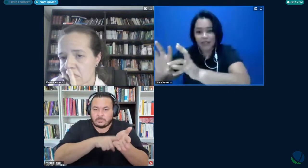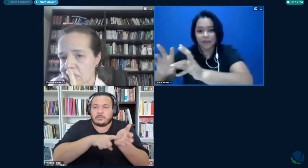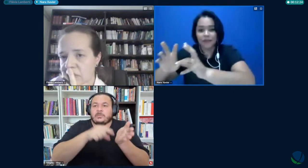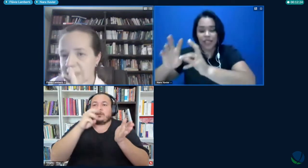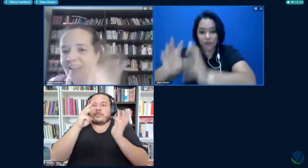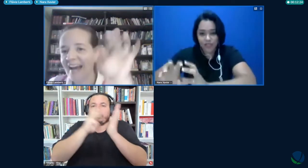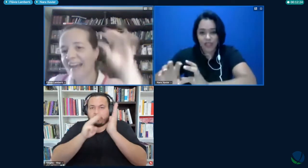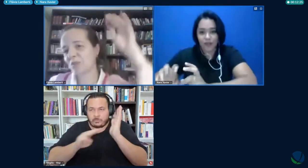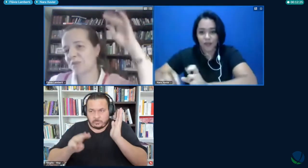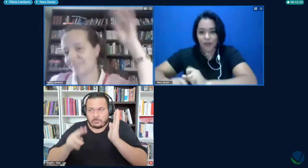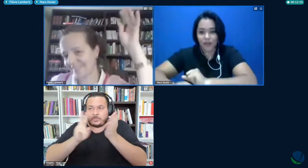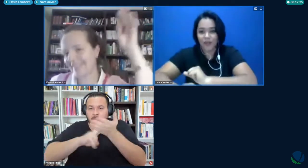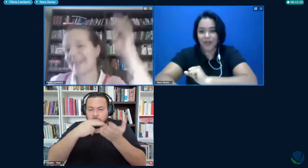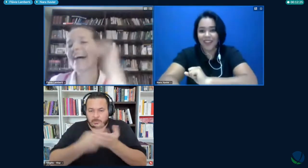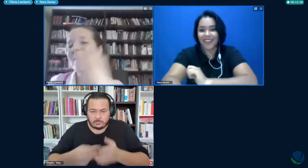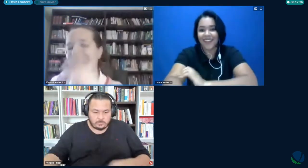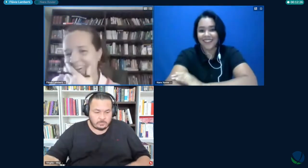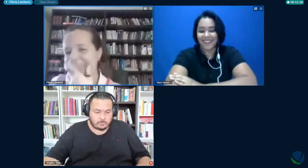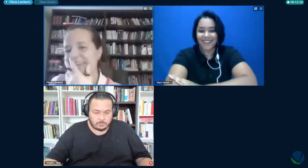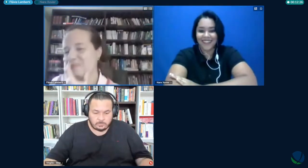da tradução.